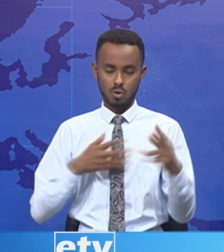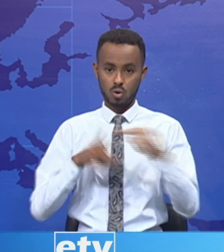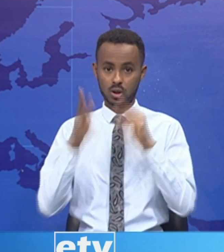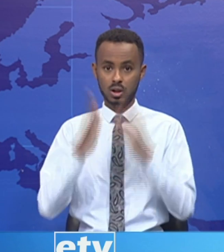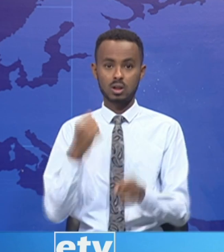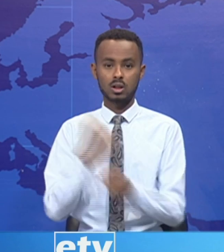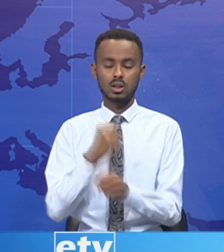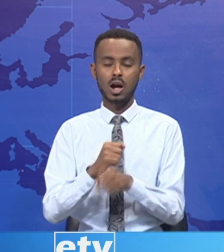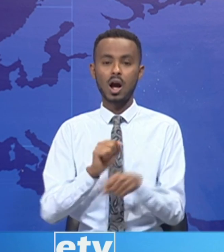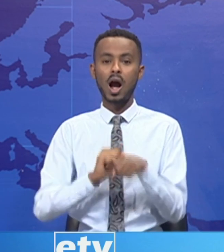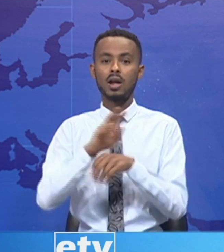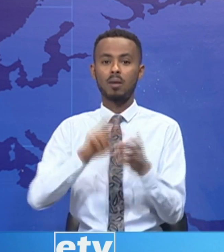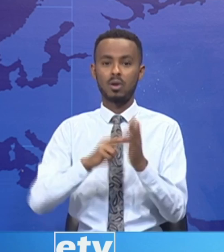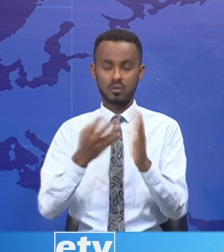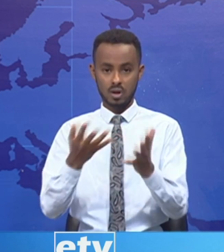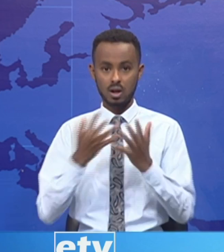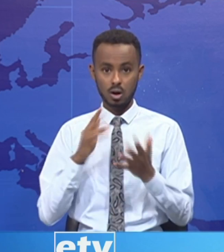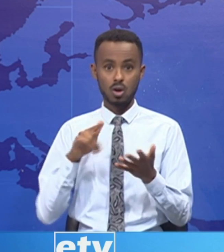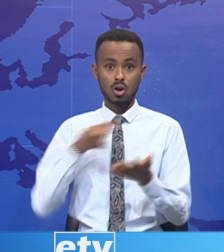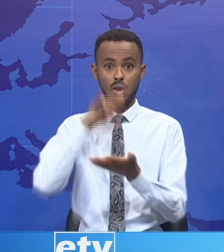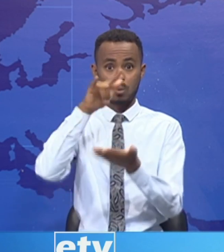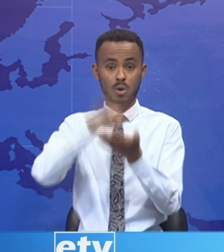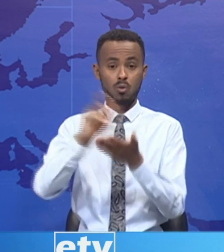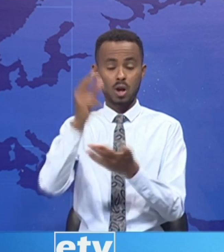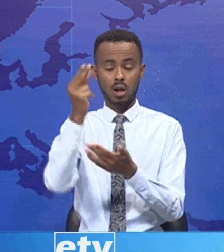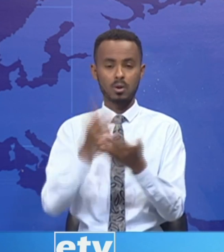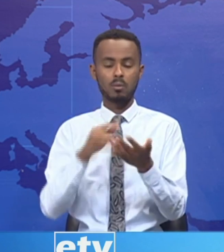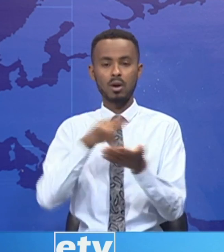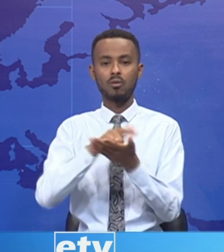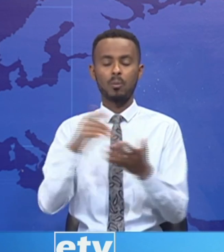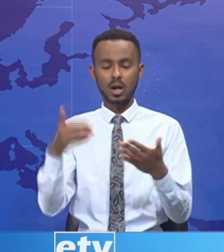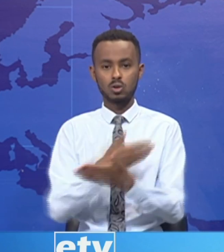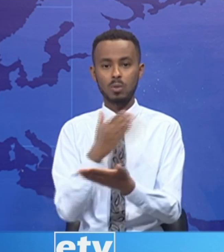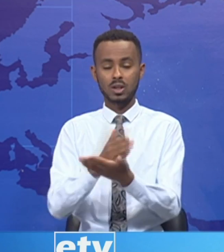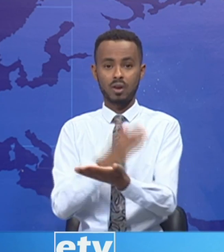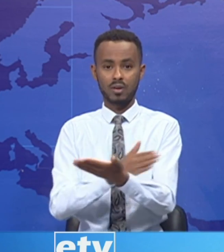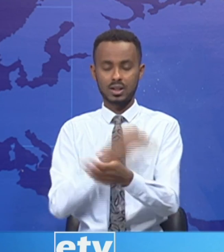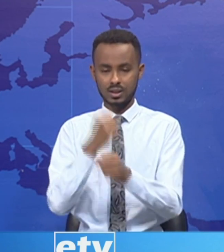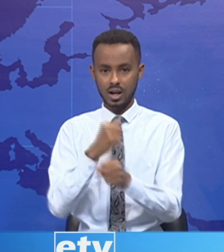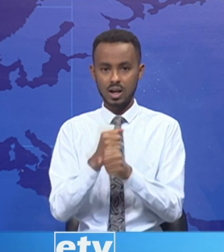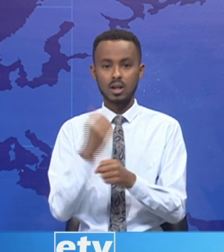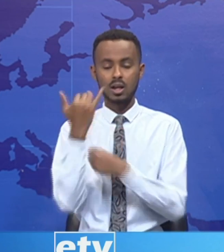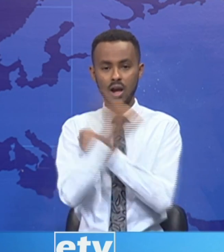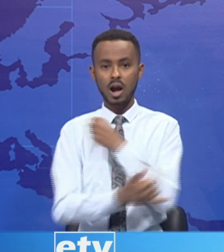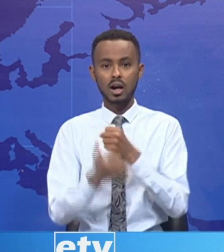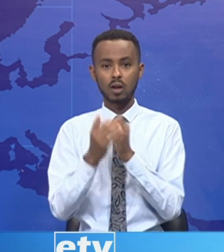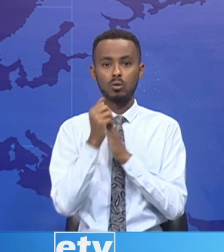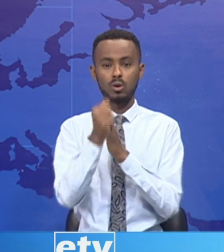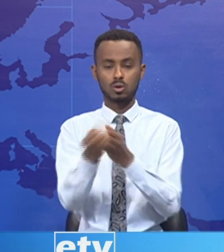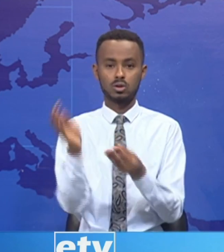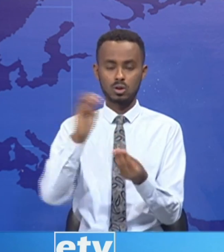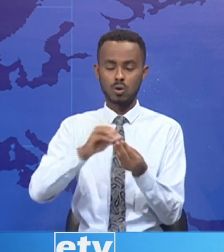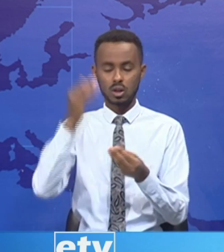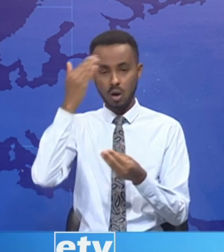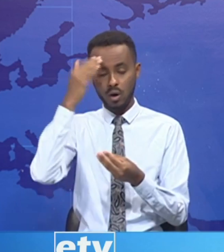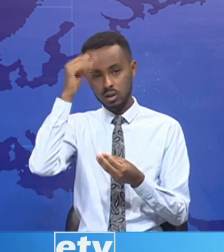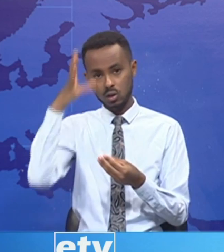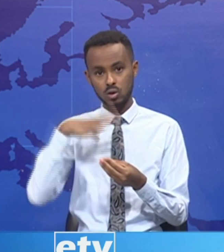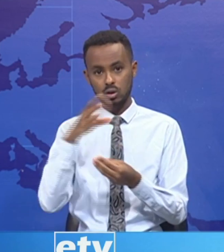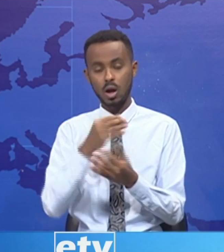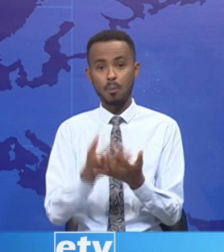እንድንተጋ አደራማ ትፈልጋሉ። የቦሌ ዓለም አቀፍ አየር ማረፊያ በአዲሱ የማስፋፊያ ስራ የየሀገራትን መሪዎች ጨምሮ ታዋቂ